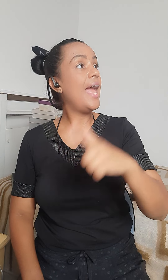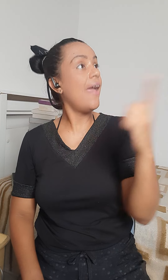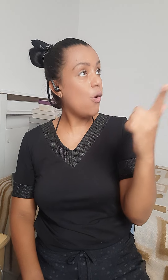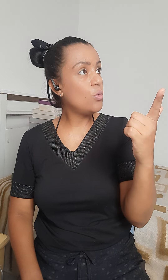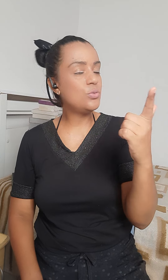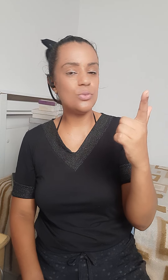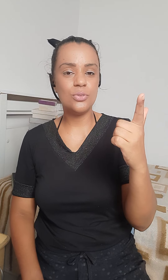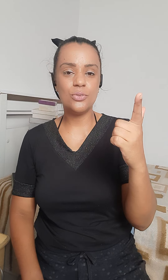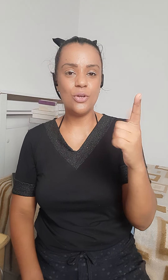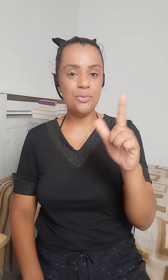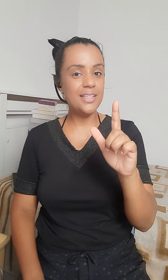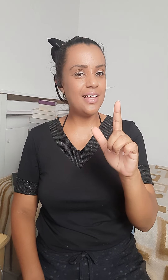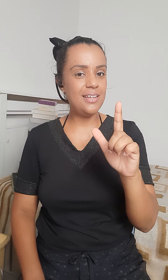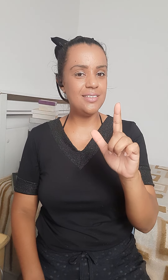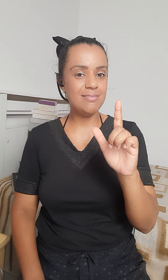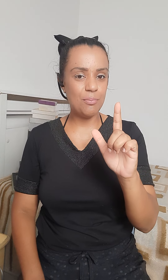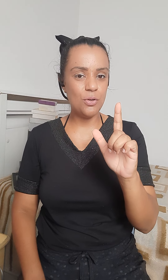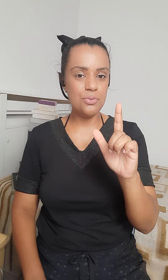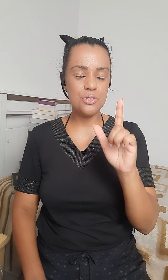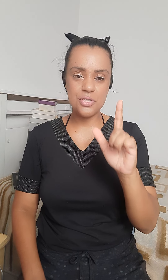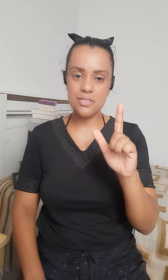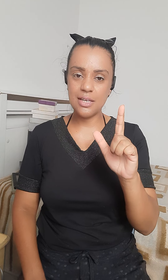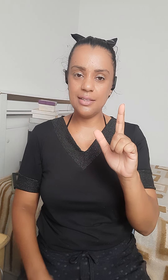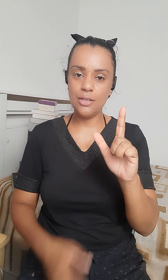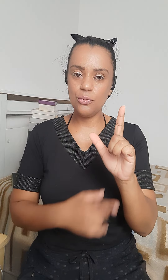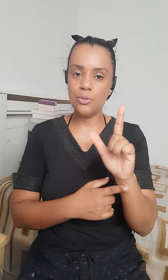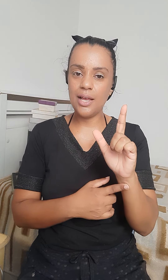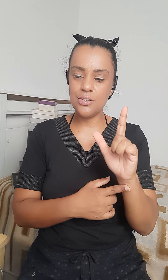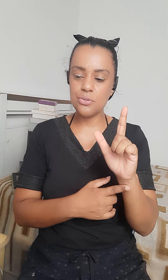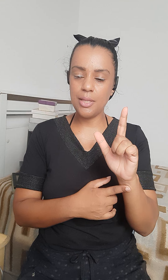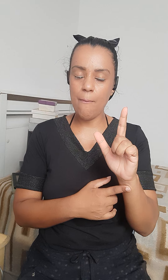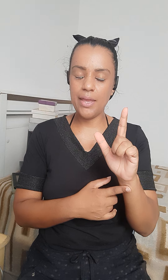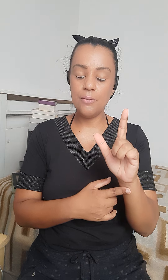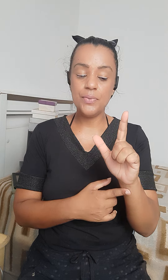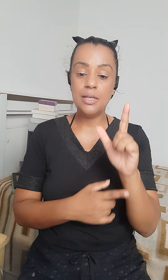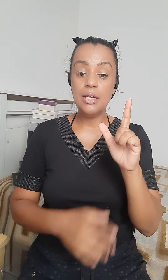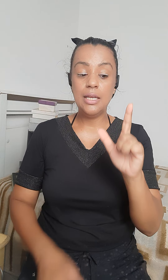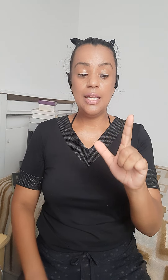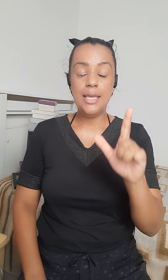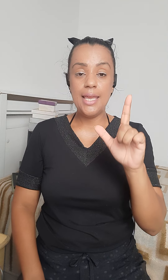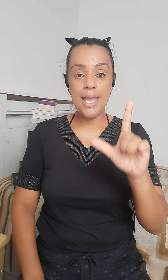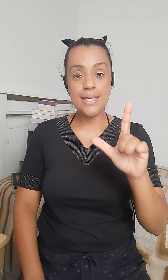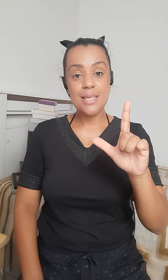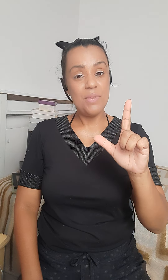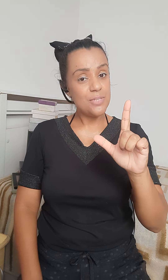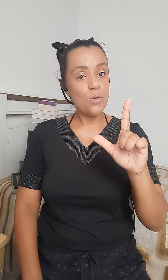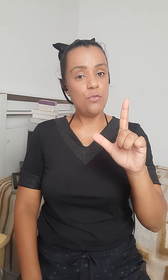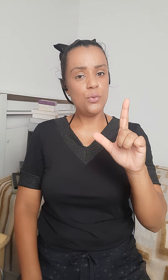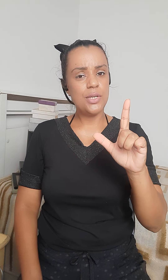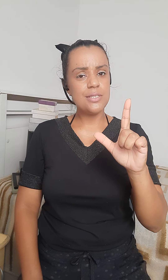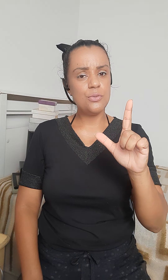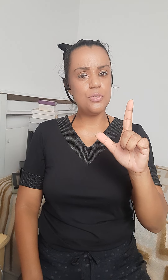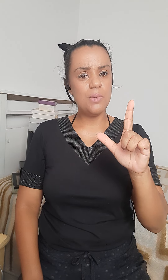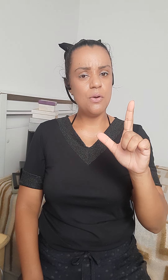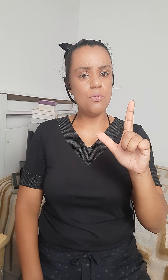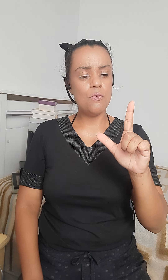É outro. Ó um detalhe, tá bom? Então você fica atento a isso também. Essa mesma configuração de mão,